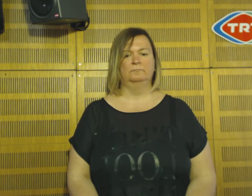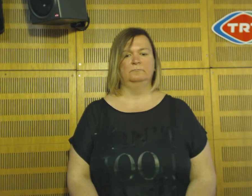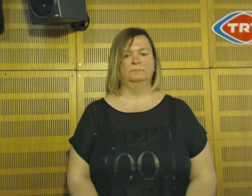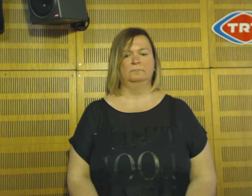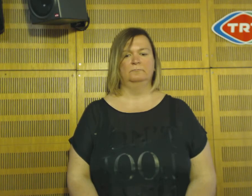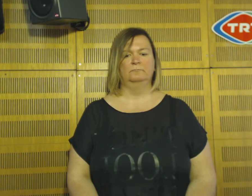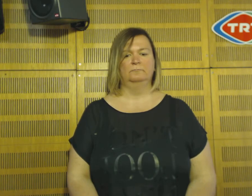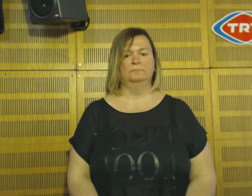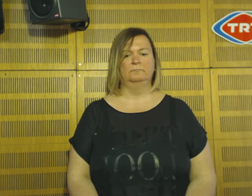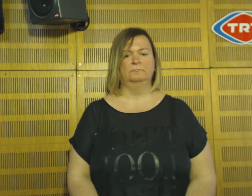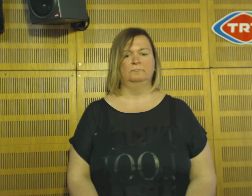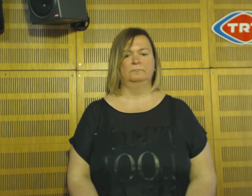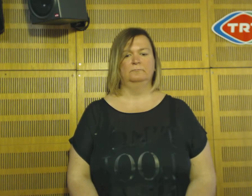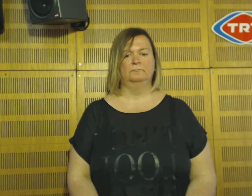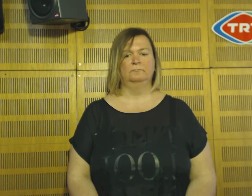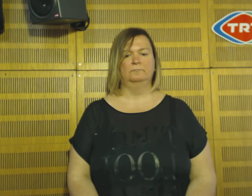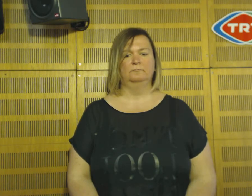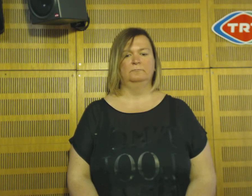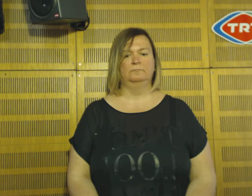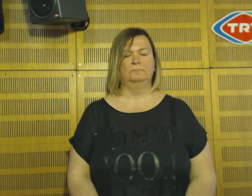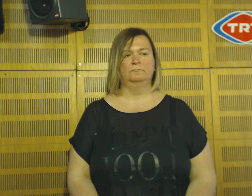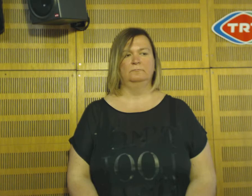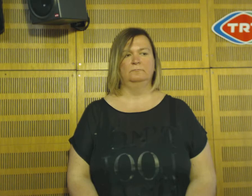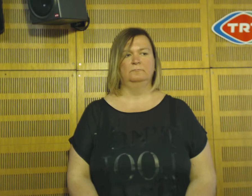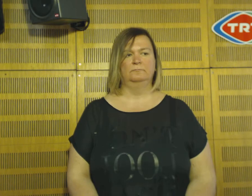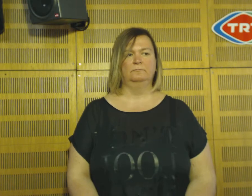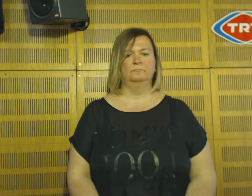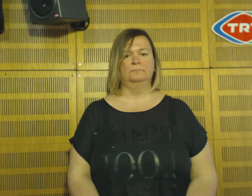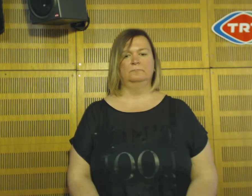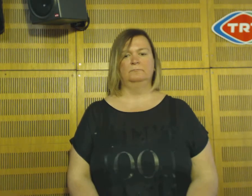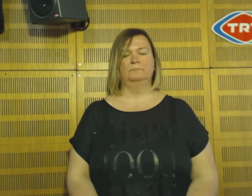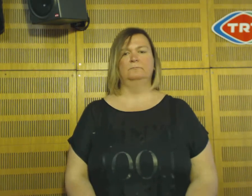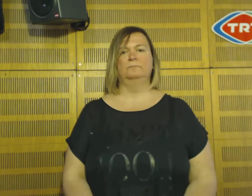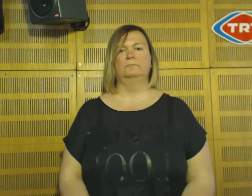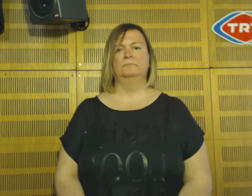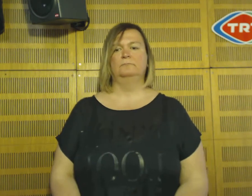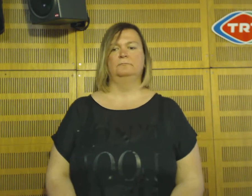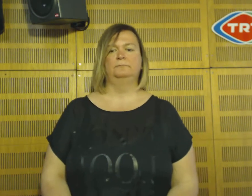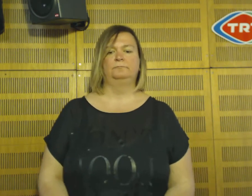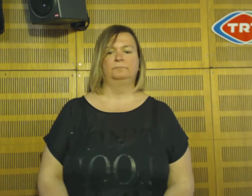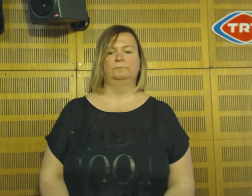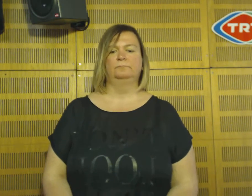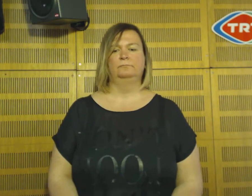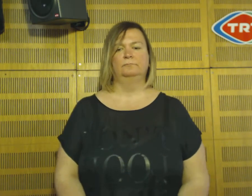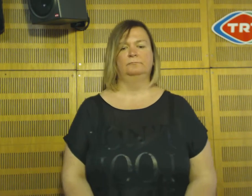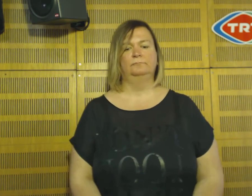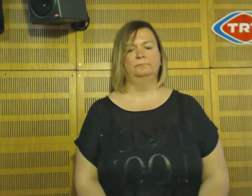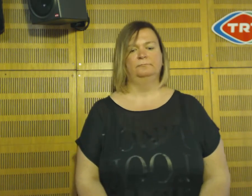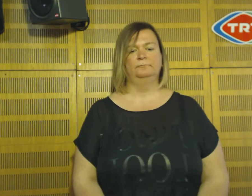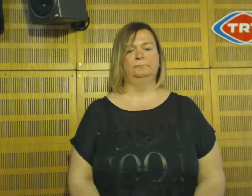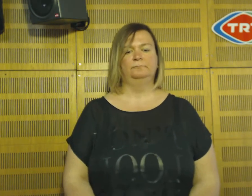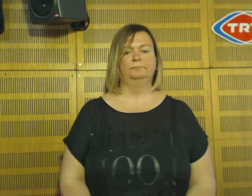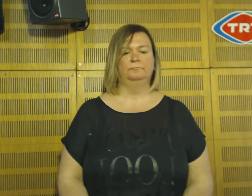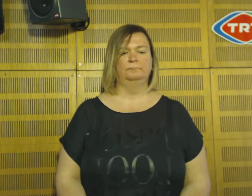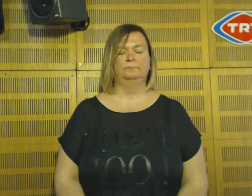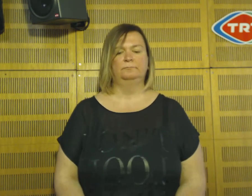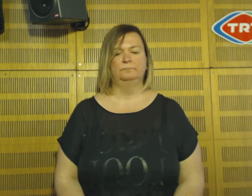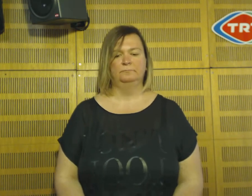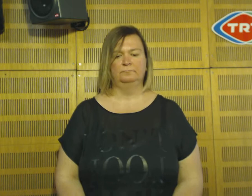Hayaller, planlar, ihtiyaçlar. Hayalindeki düğünü bu yaz yap diye, hep planda kalan tatile yarın